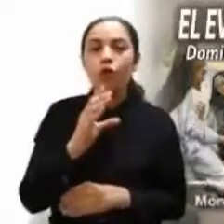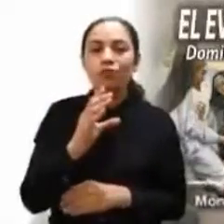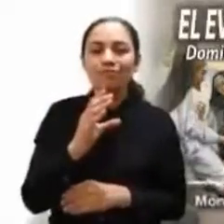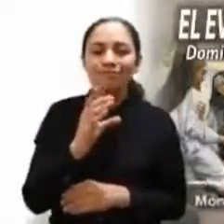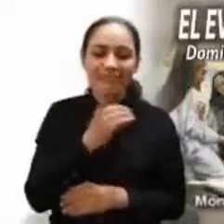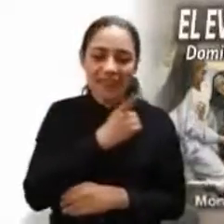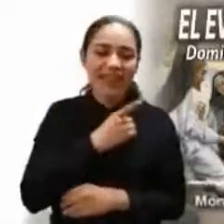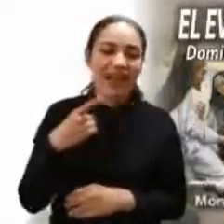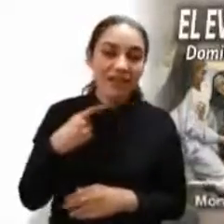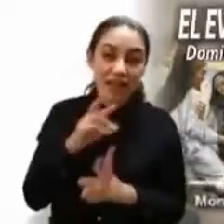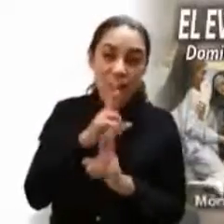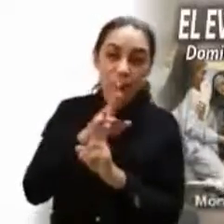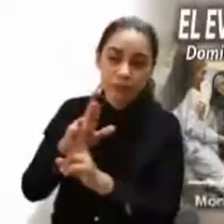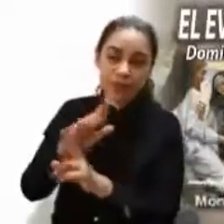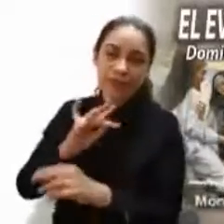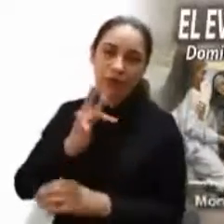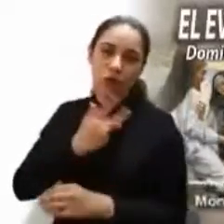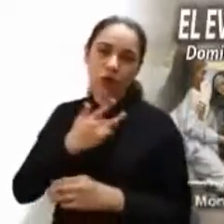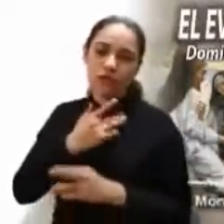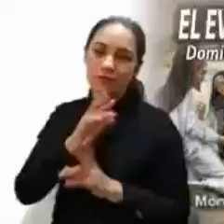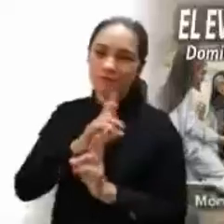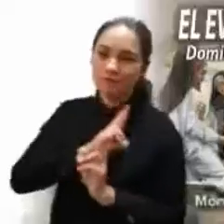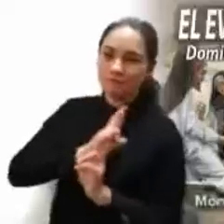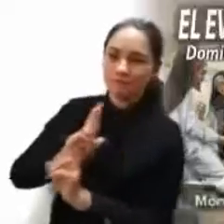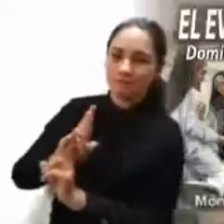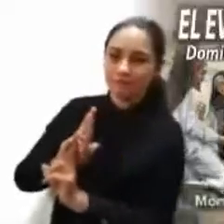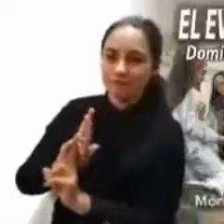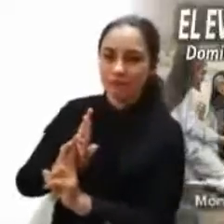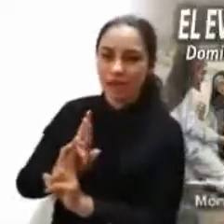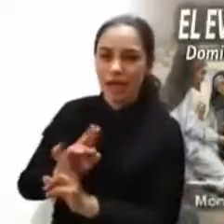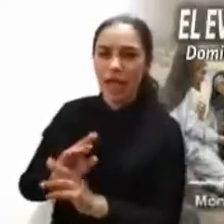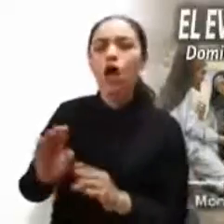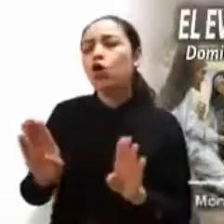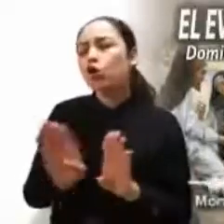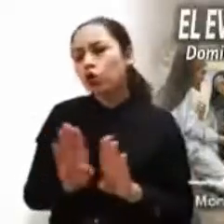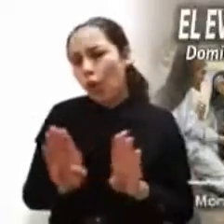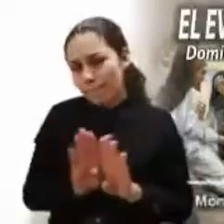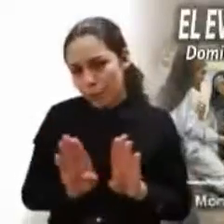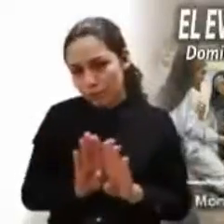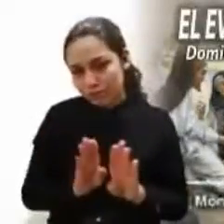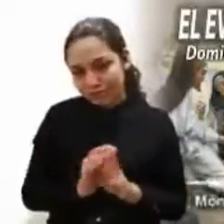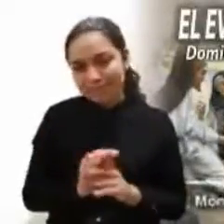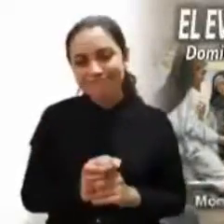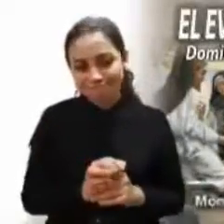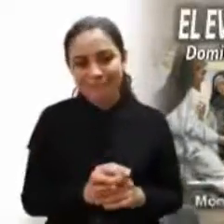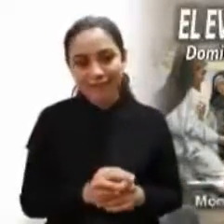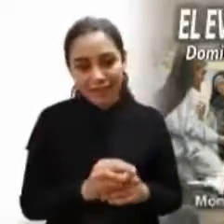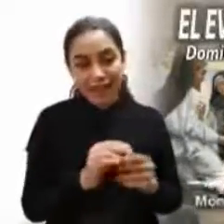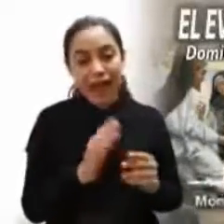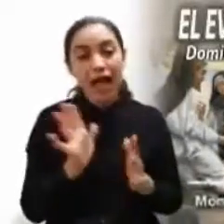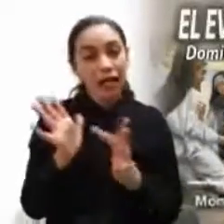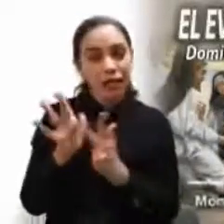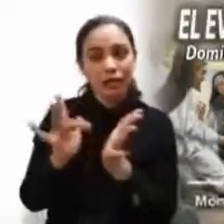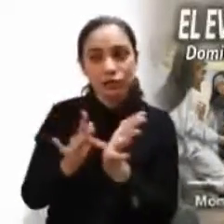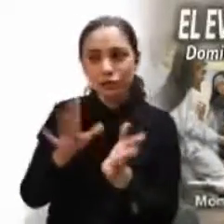Responder a Jesús, aun en el grupo cerrado de los discípulos, implica sus